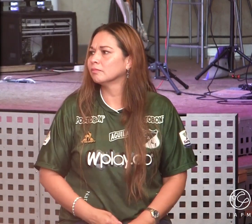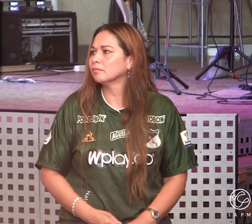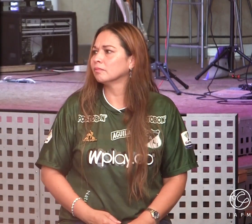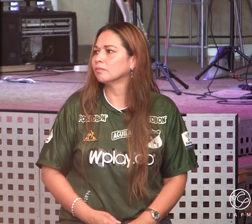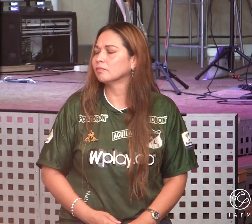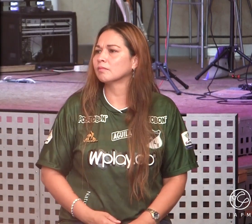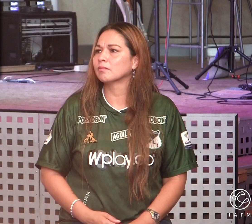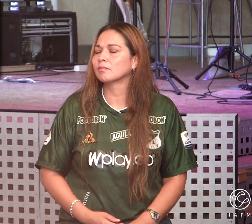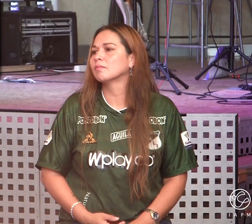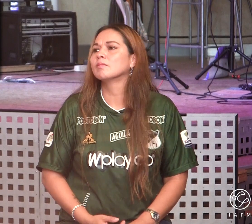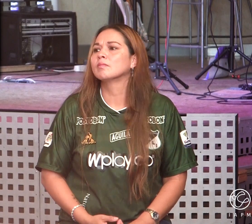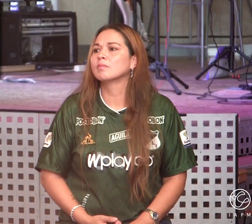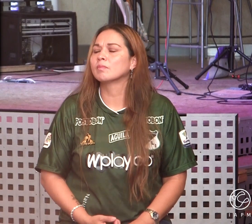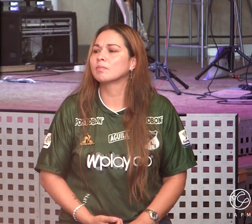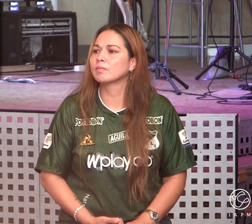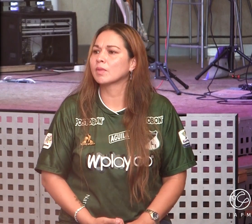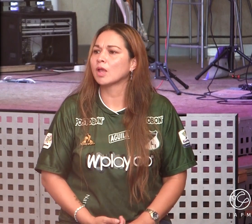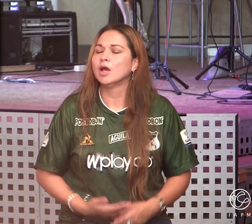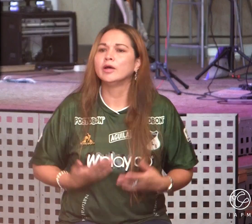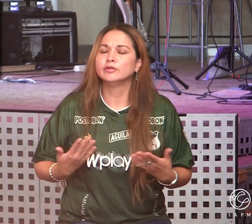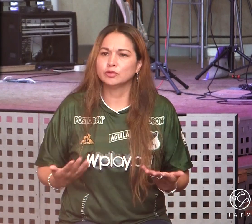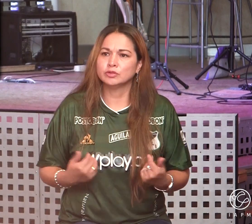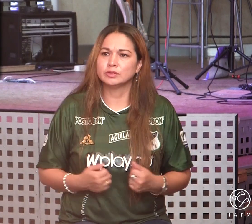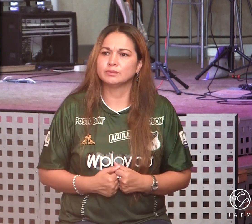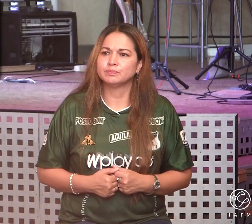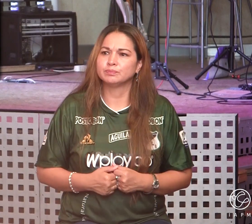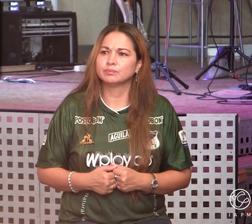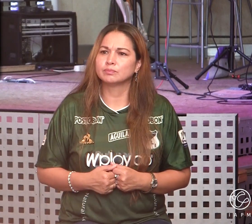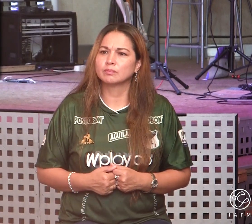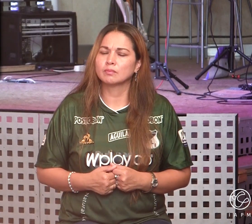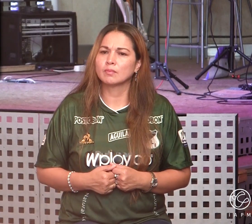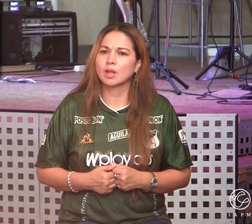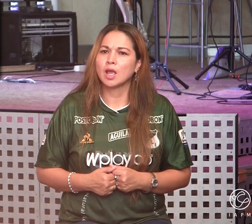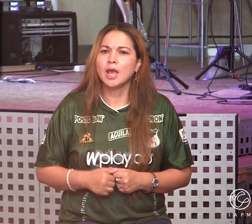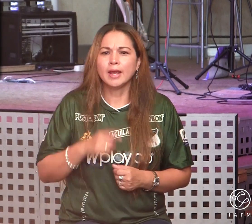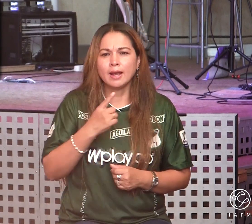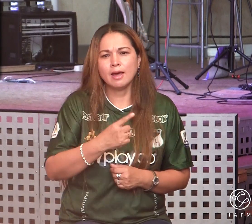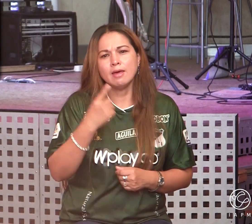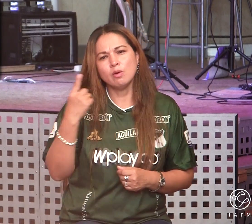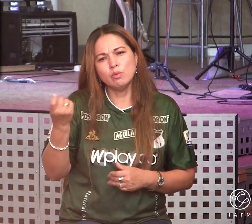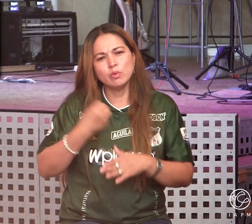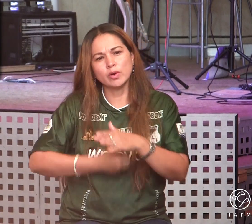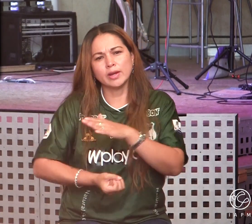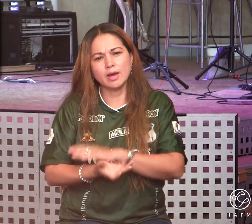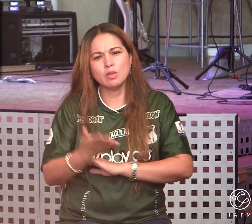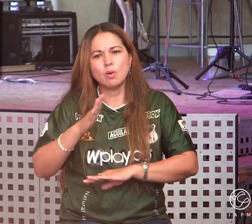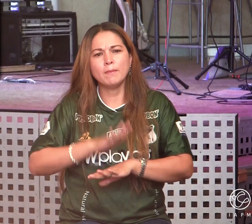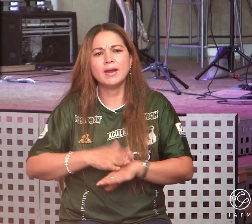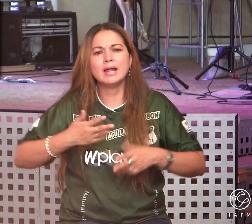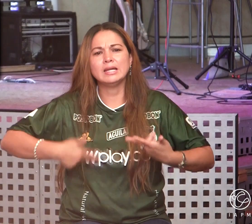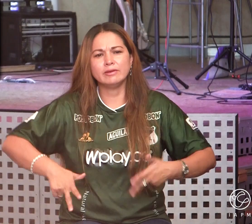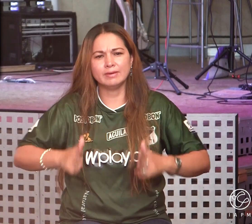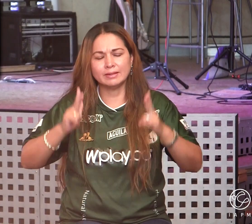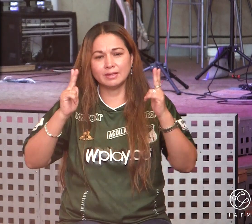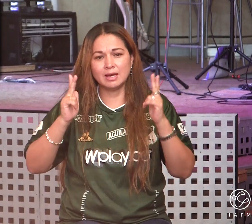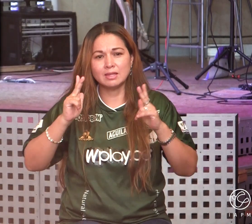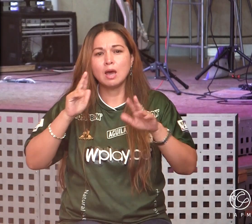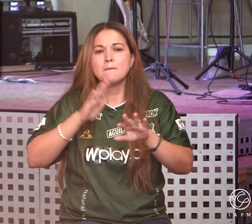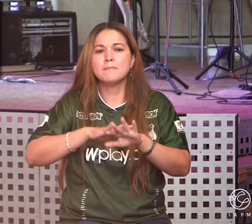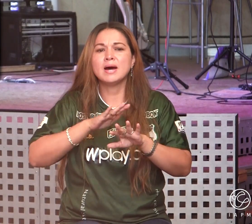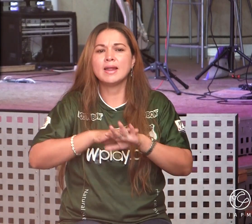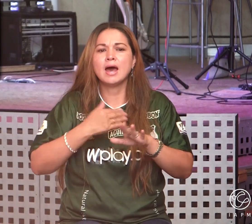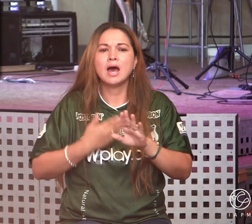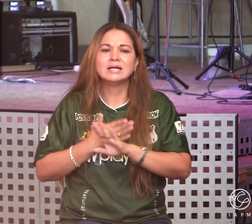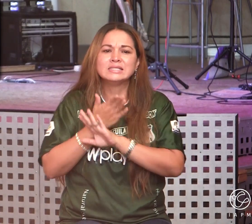quieras. No, porque si tú miras la libertad de la que yo hablo, la libertad curiosamente se entiende más o se deja ver